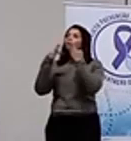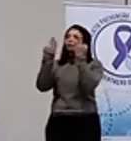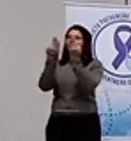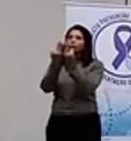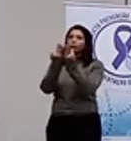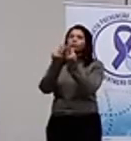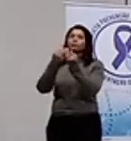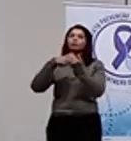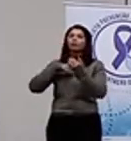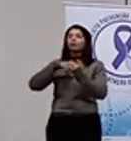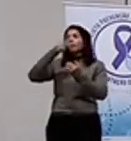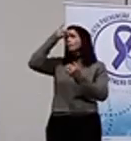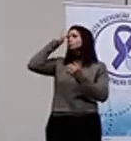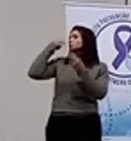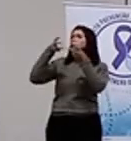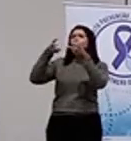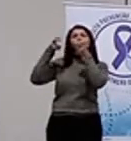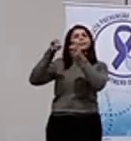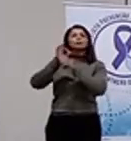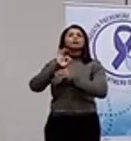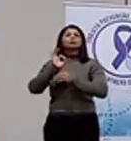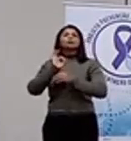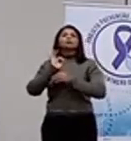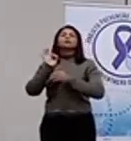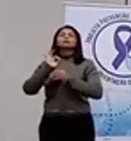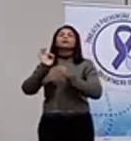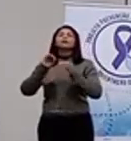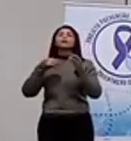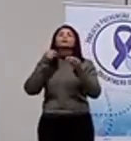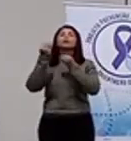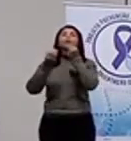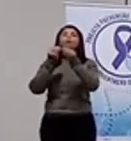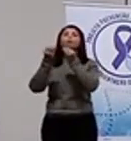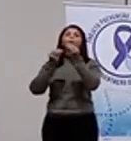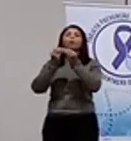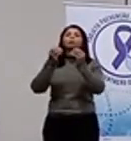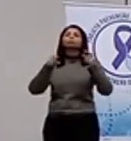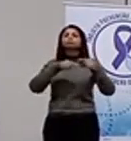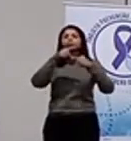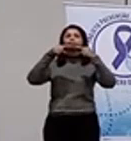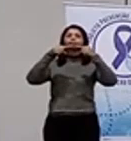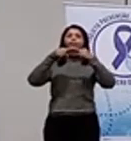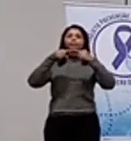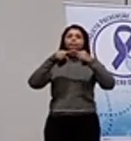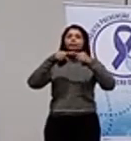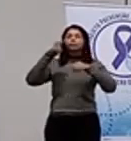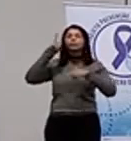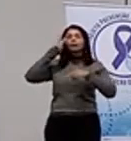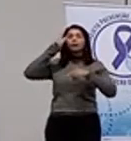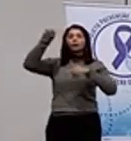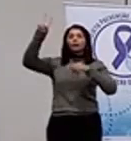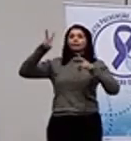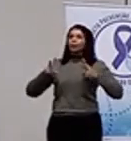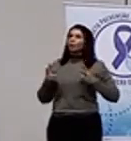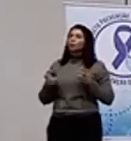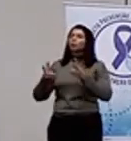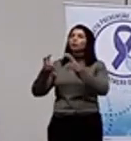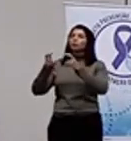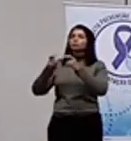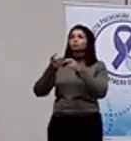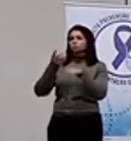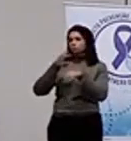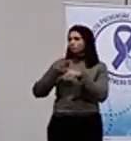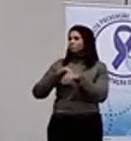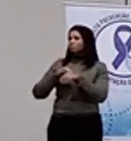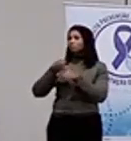pessoa mesmo não tinha percebido que isso é incomum, certo? É bom lembrar que o câncer, ele não é uma doença